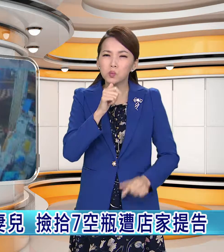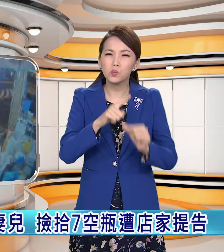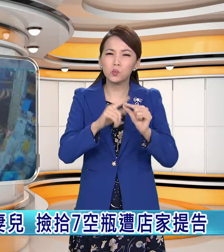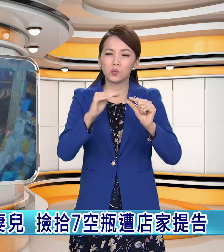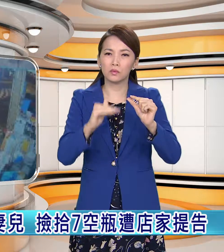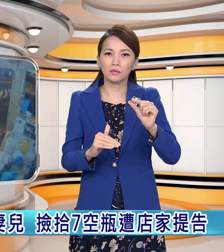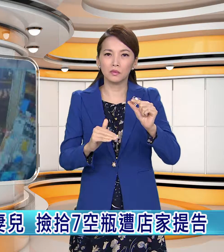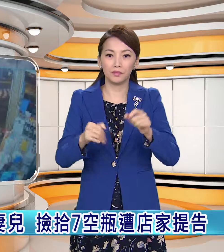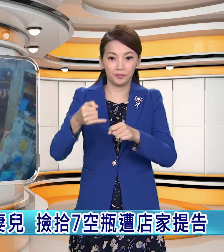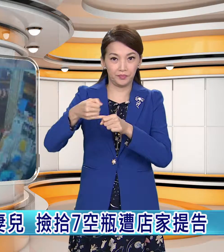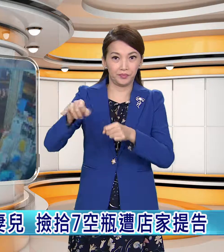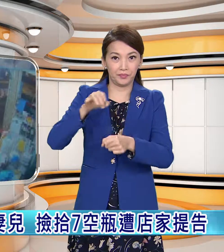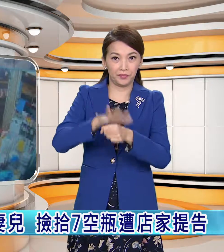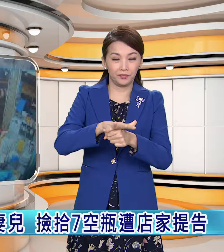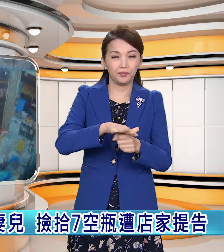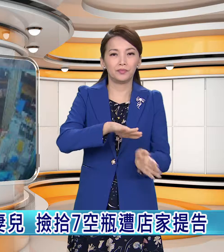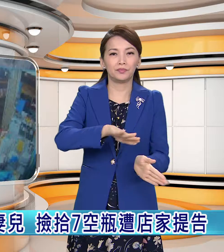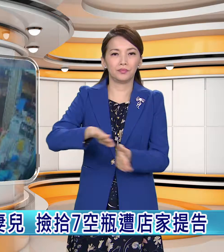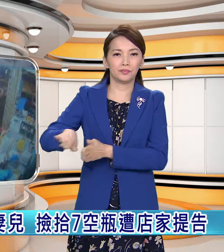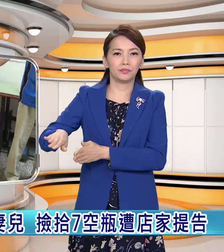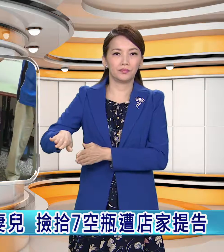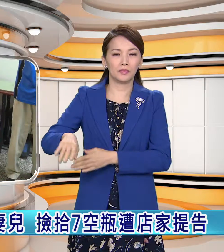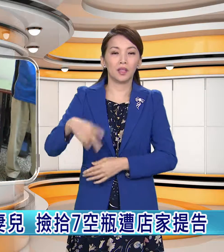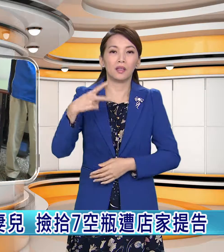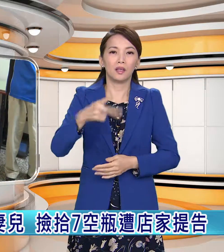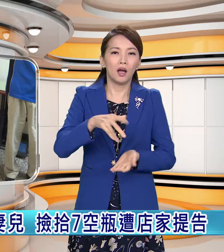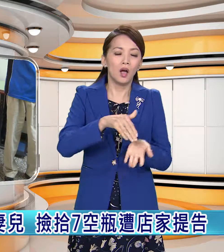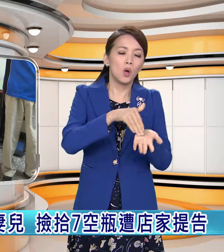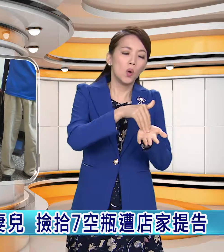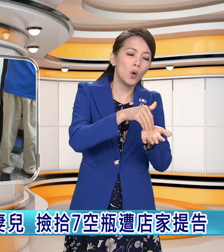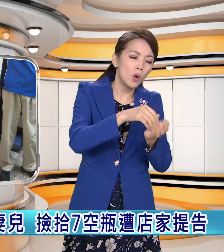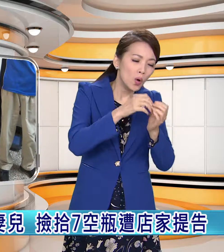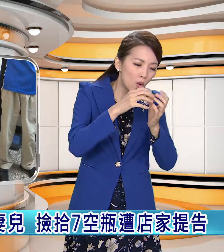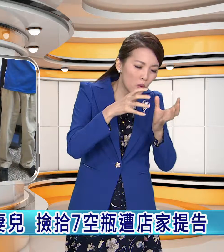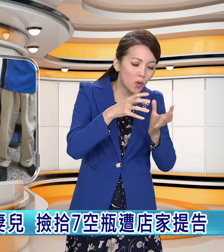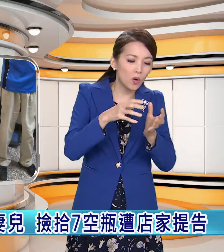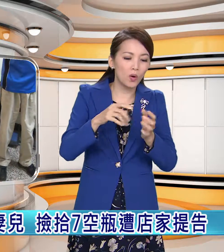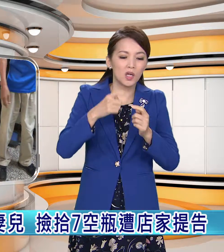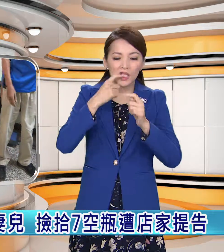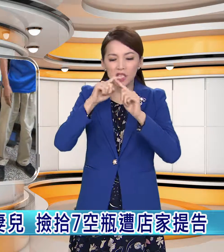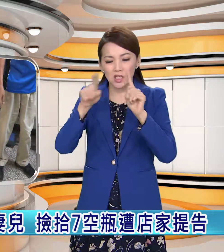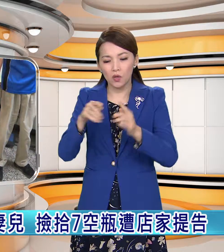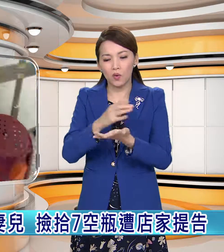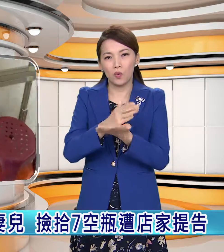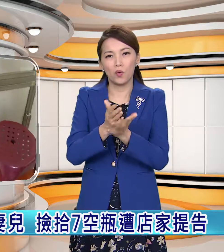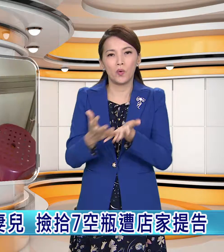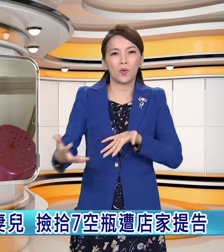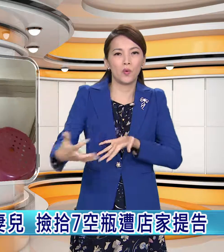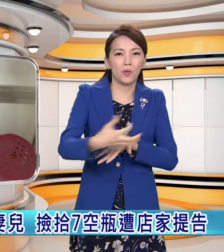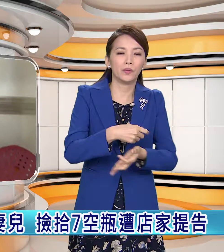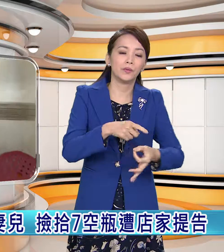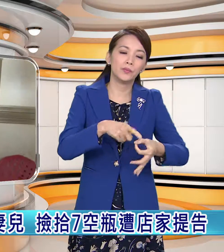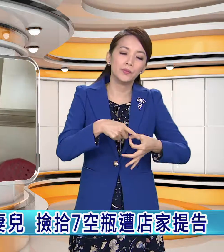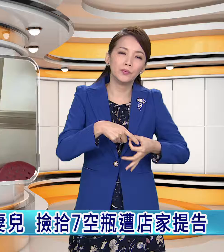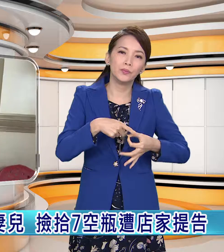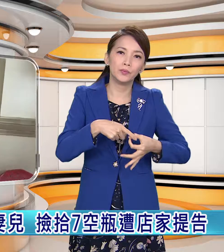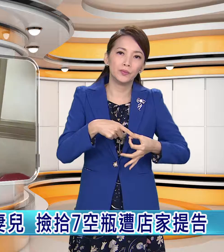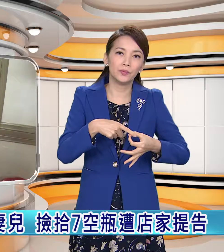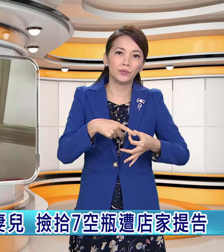入的补助之外，就靠着资源回收来维生。日前，男子到了关怀流浪